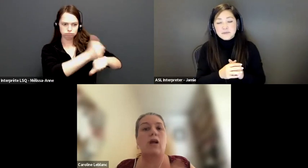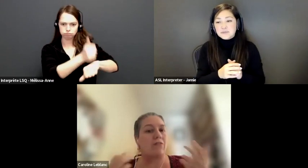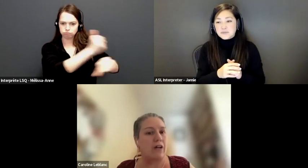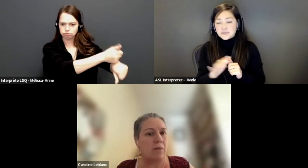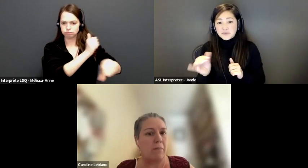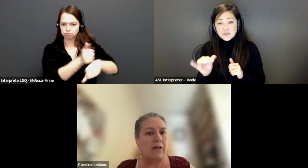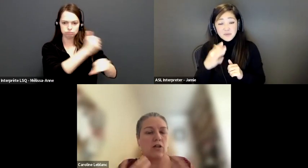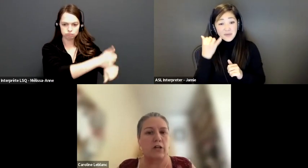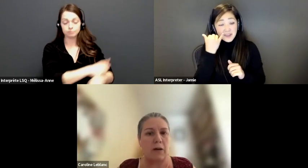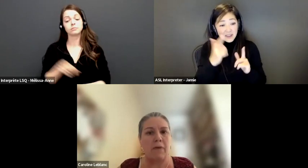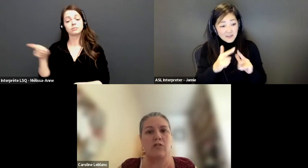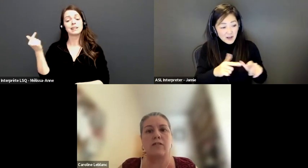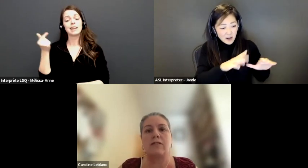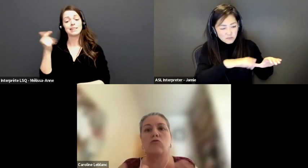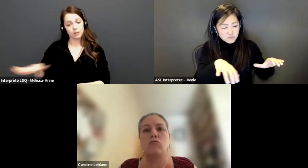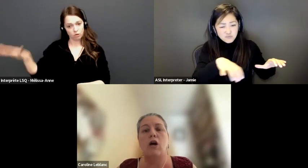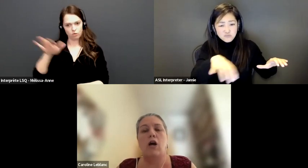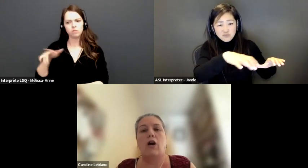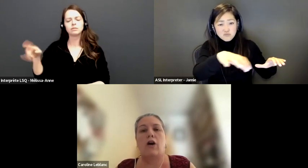pour l'environnement parce que le campement